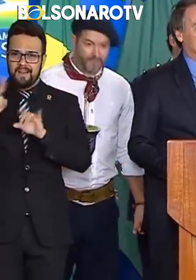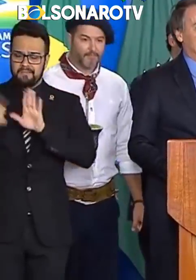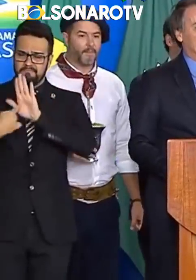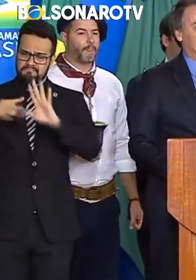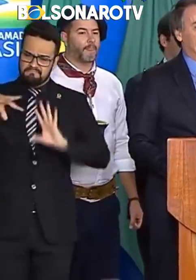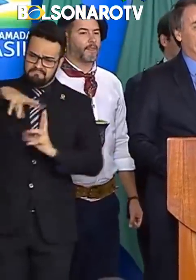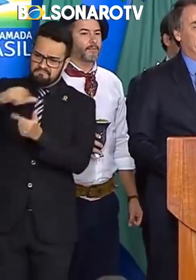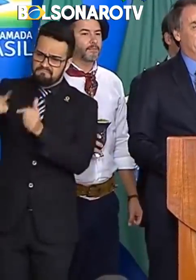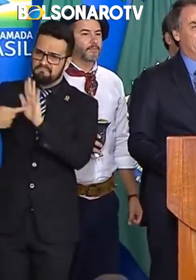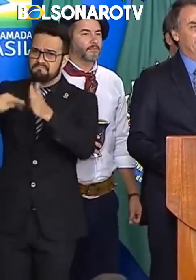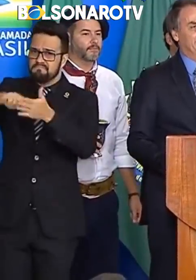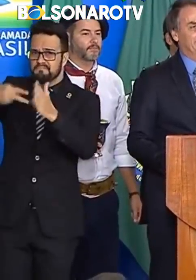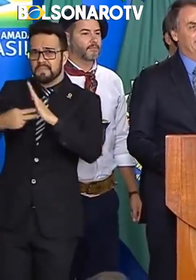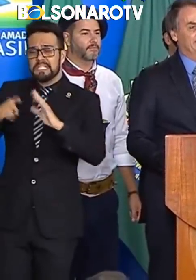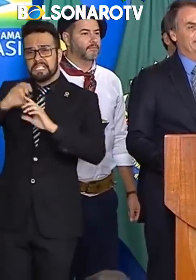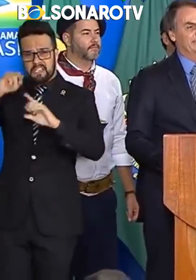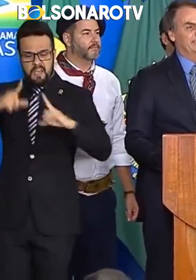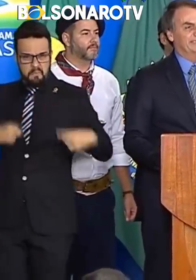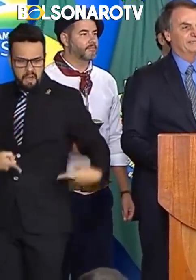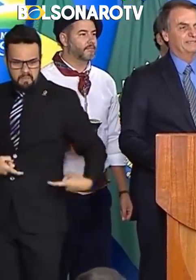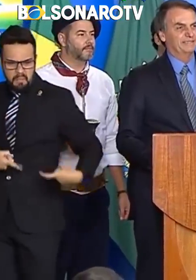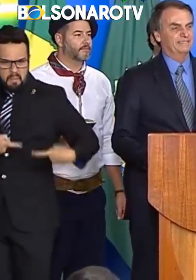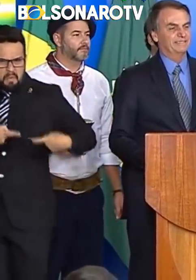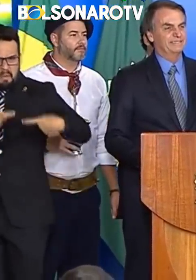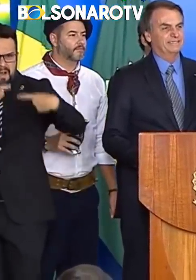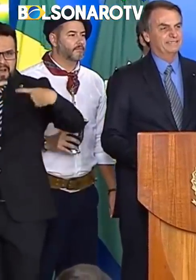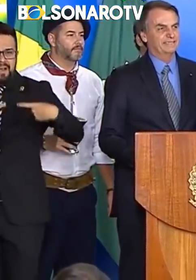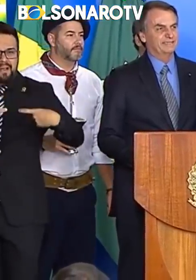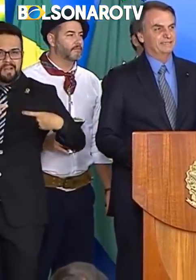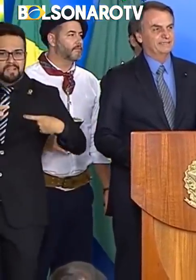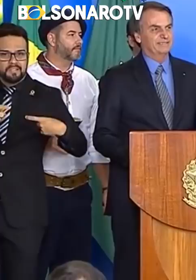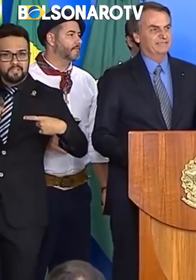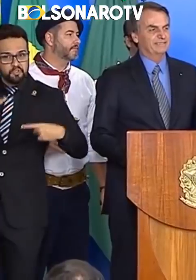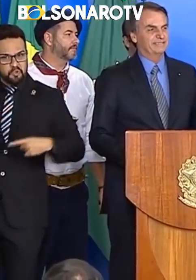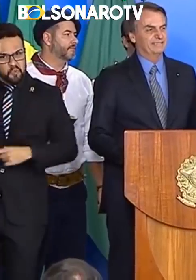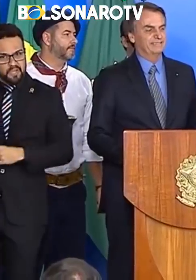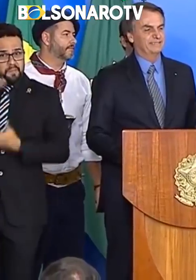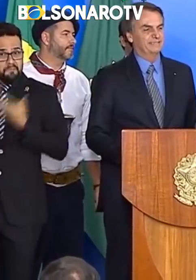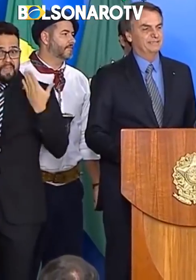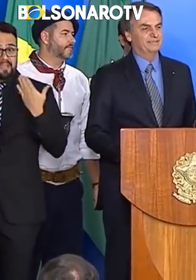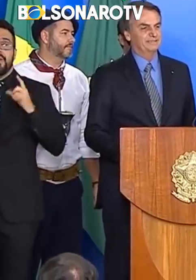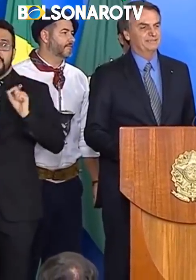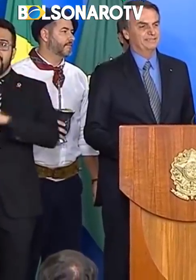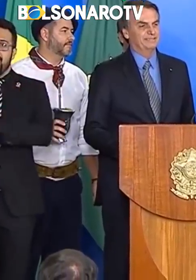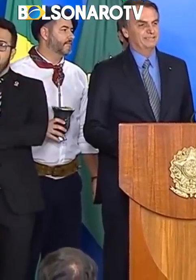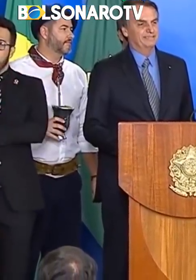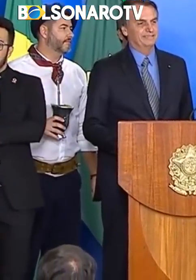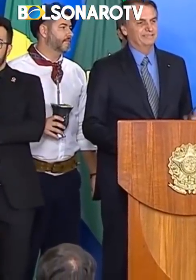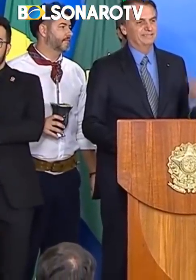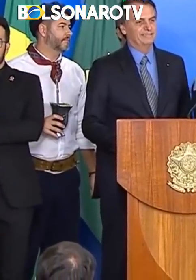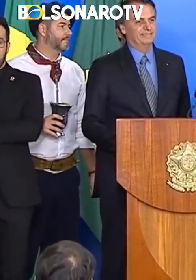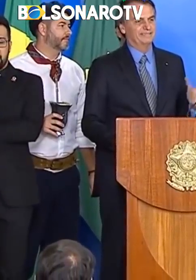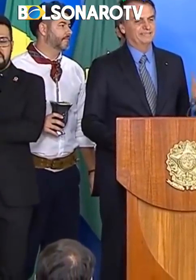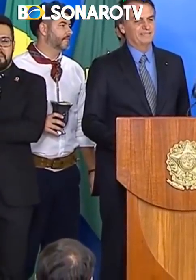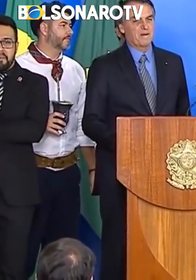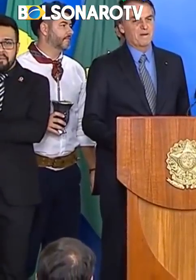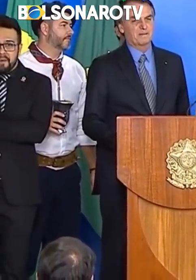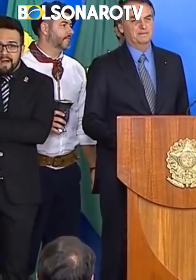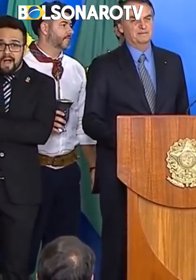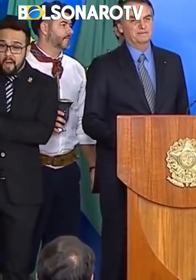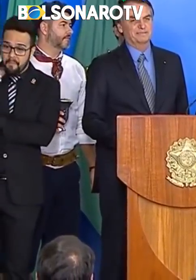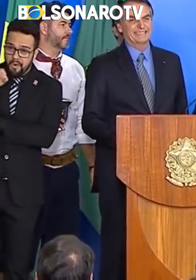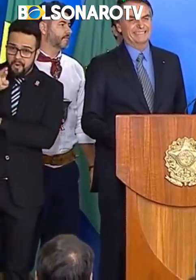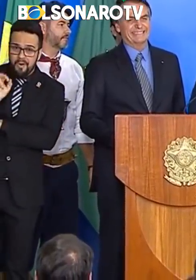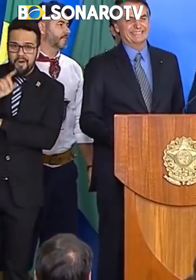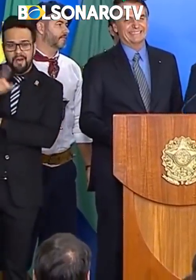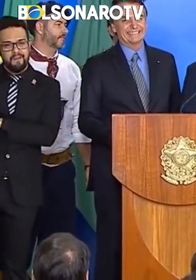sou. Se é na guerra que o soldado pega nome, pois foi na guerra que o gaúcho se criou. Quando a moral se